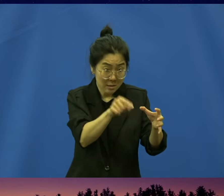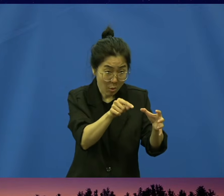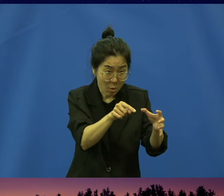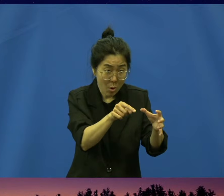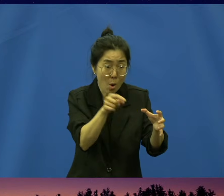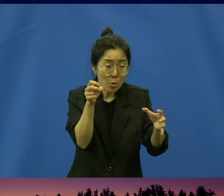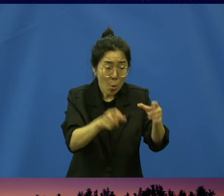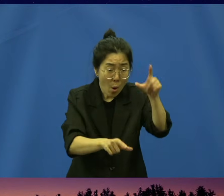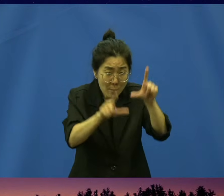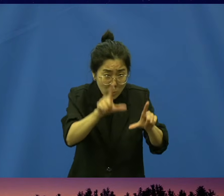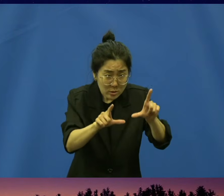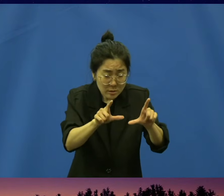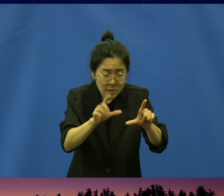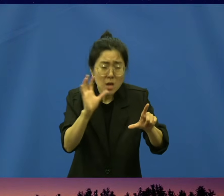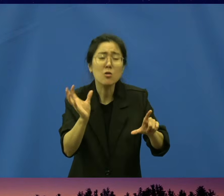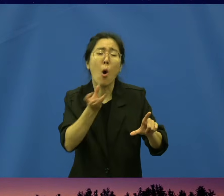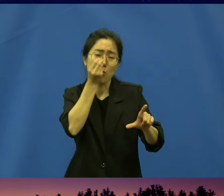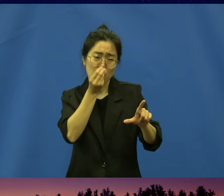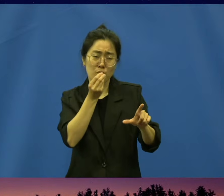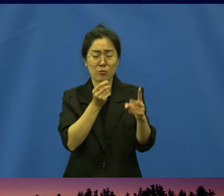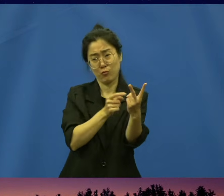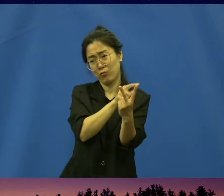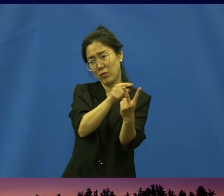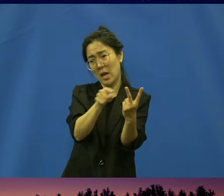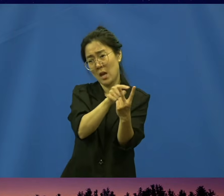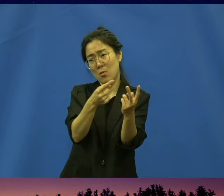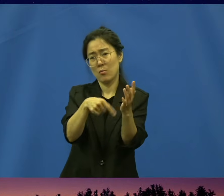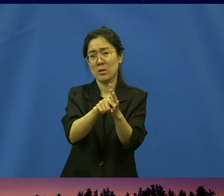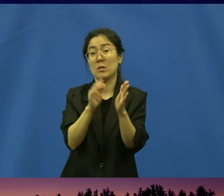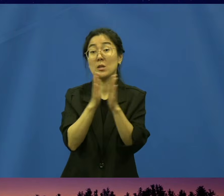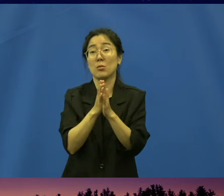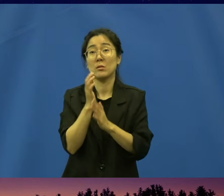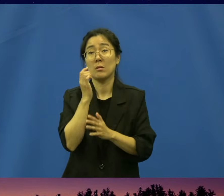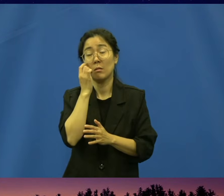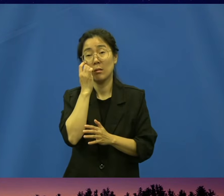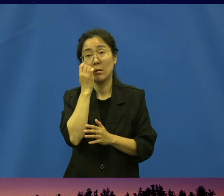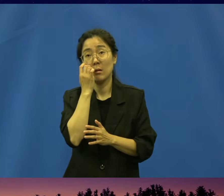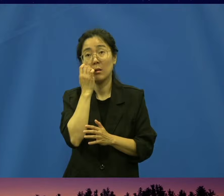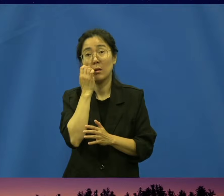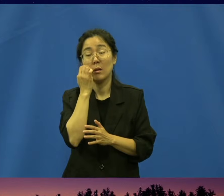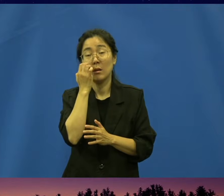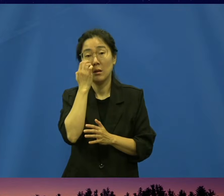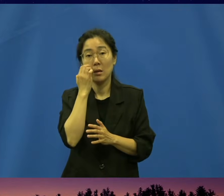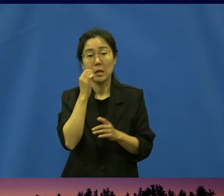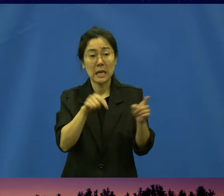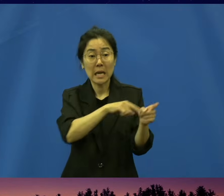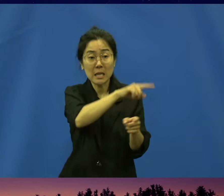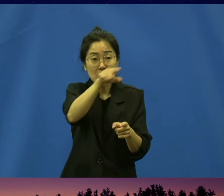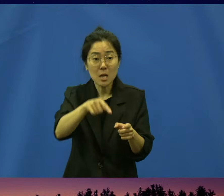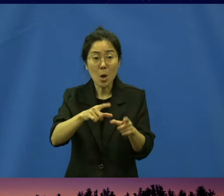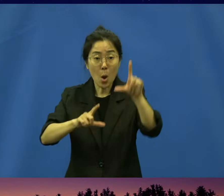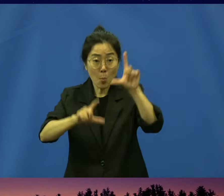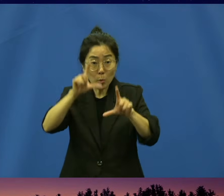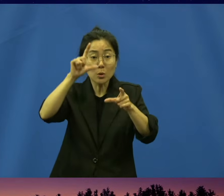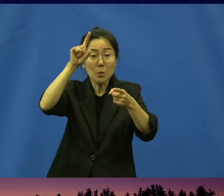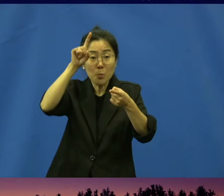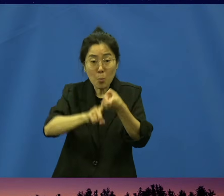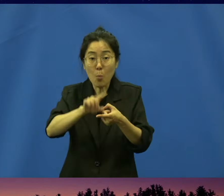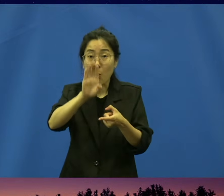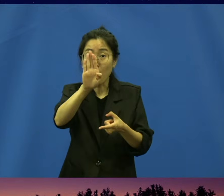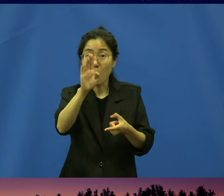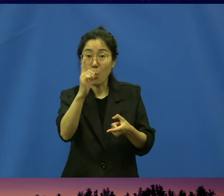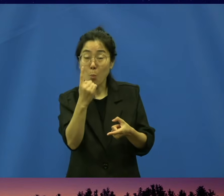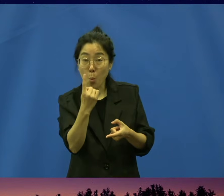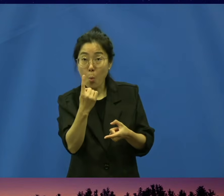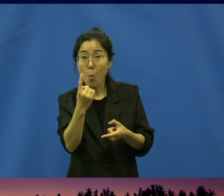그들을 보존해달라고 기도하셨지만 그 보호는 최종 결과가 아니라 서로